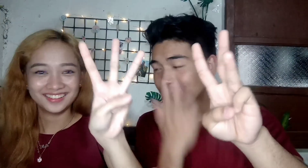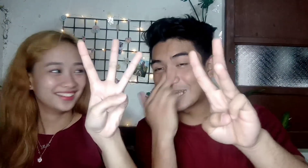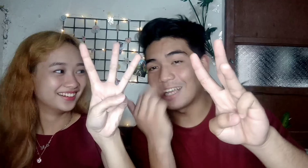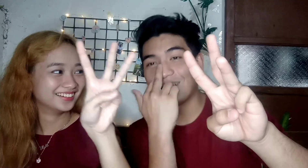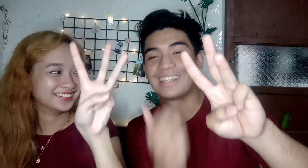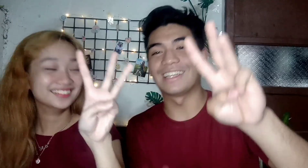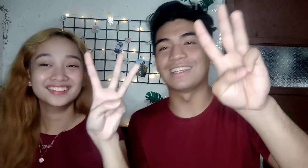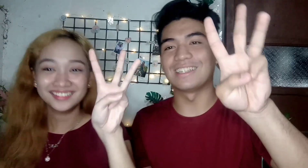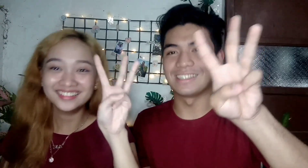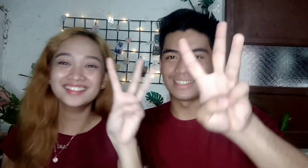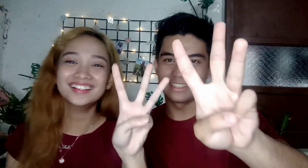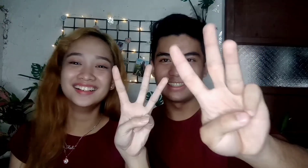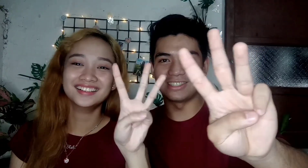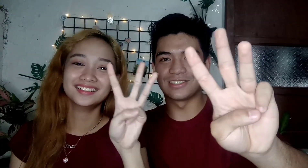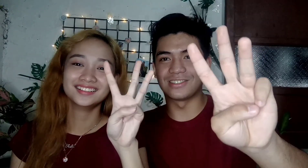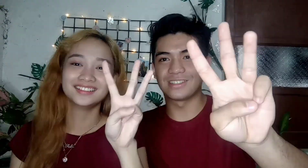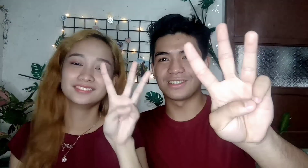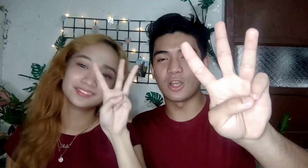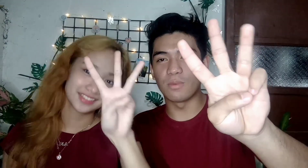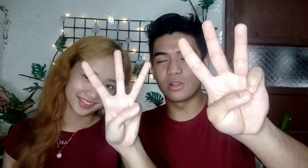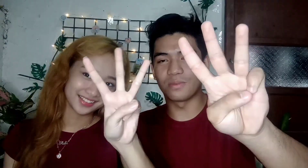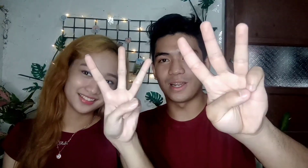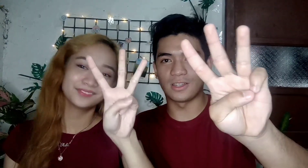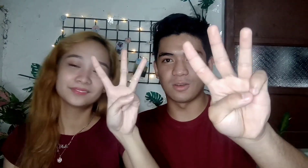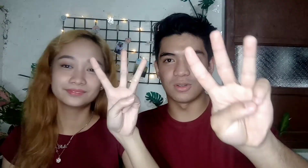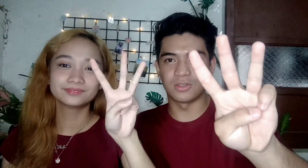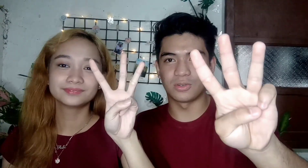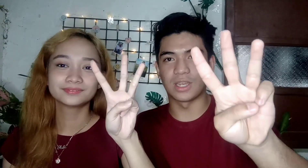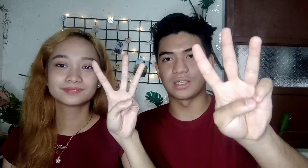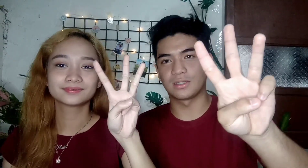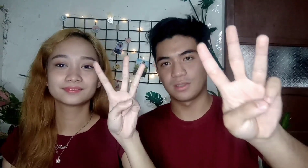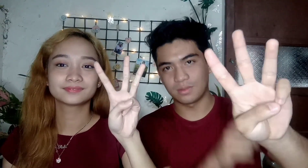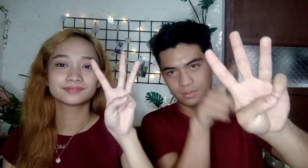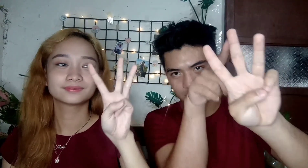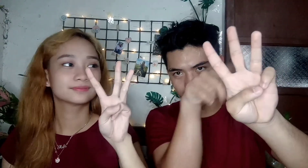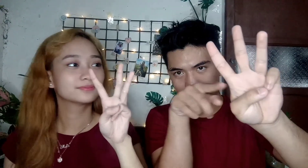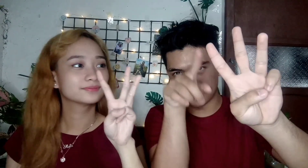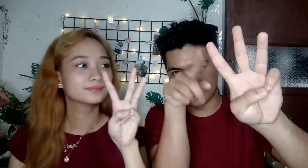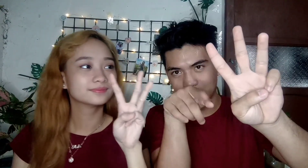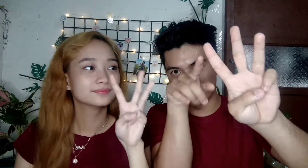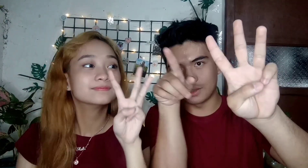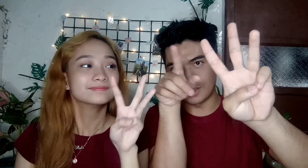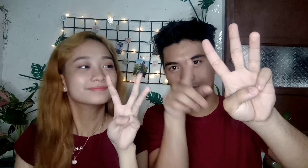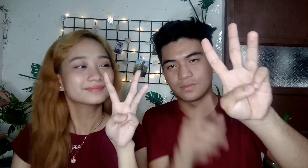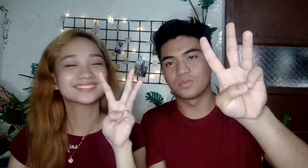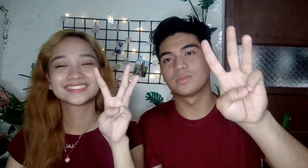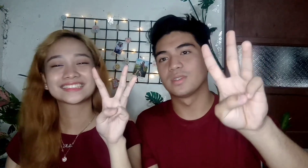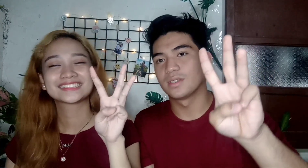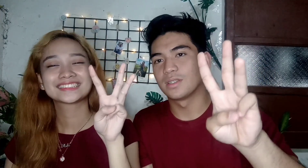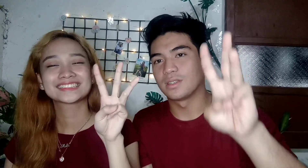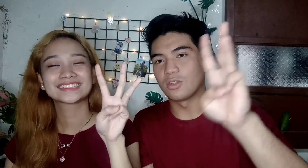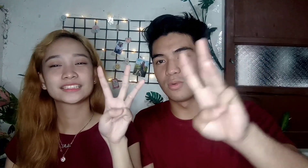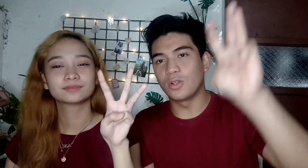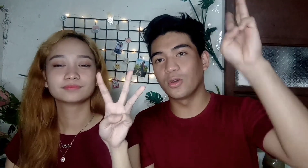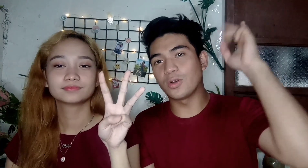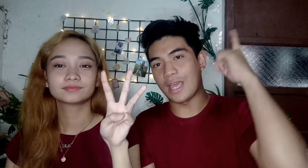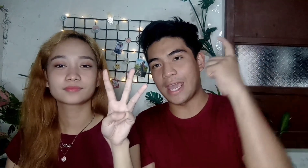Joke lang. Ayan. U. W pala. W, guys. Parang ganun-ganun lang. W,